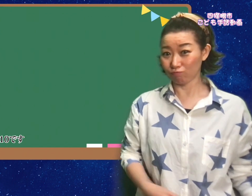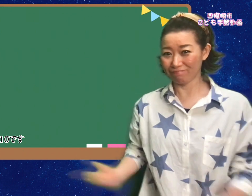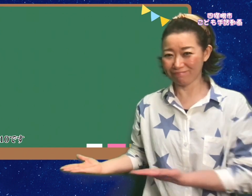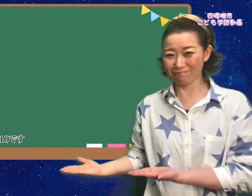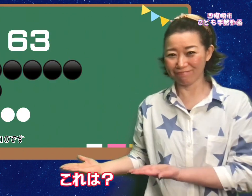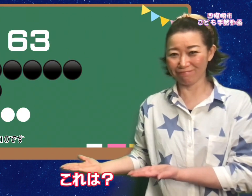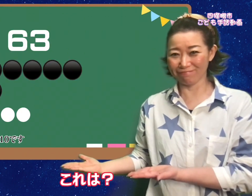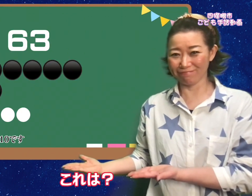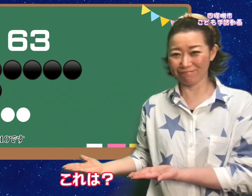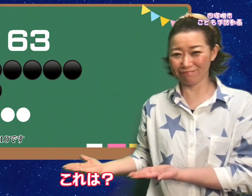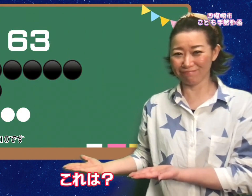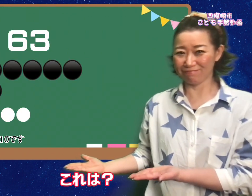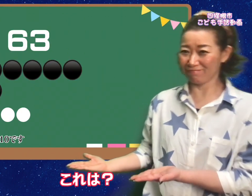これは